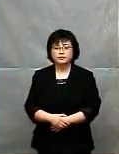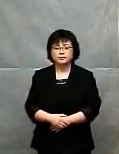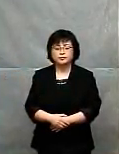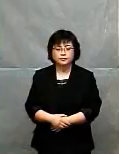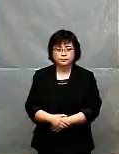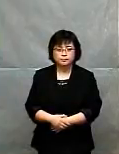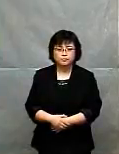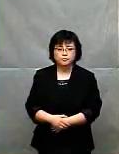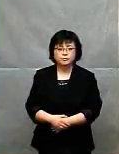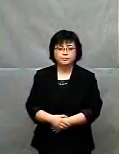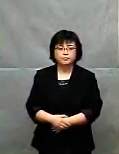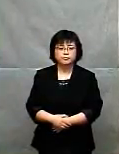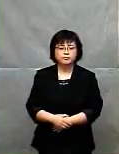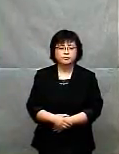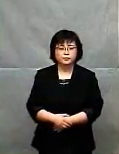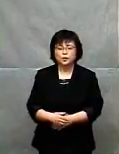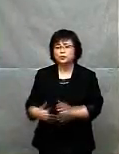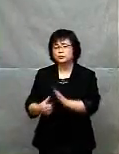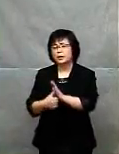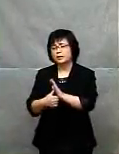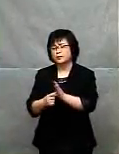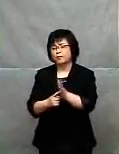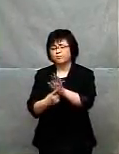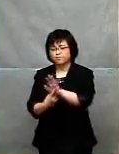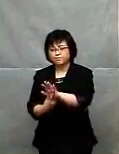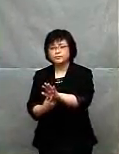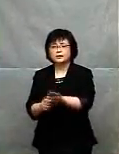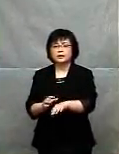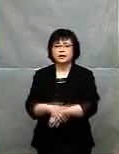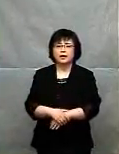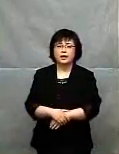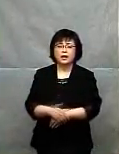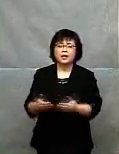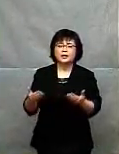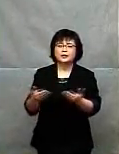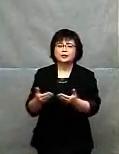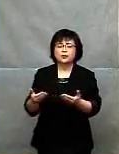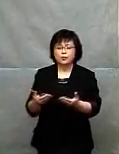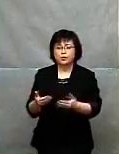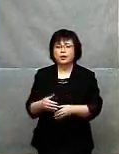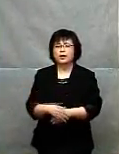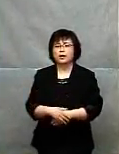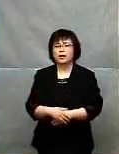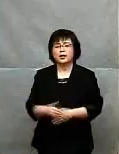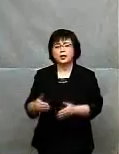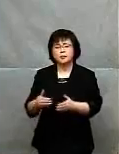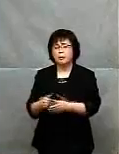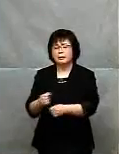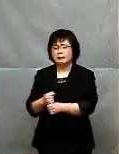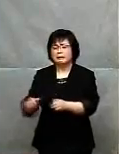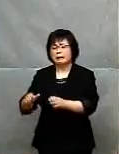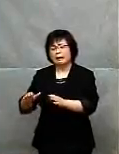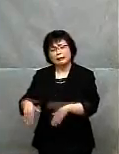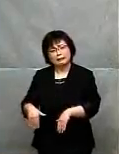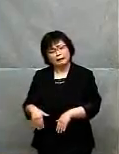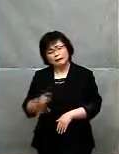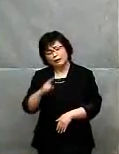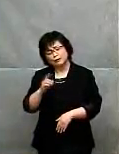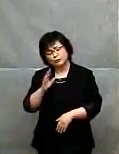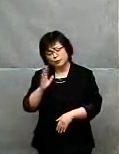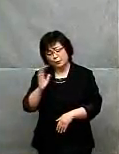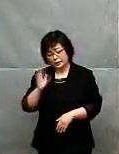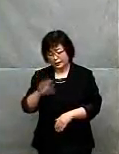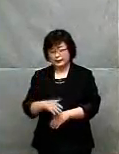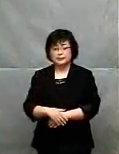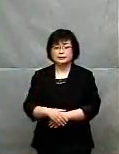名称を持ってですね、仕事が今までできなかったというふうに言っているわけ